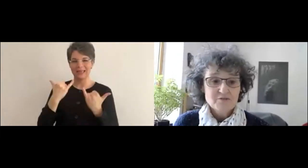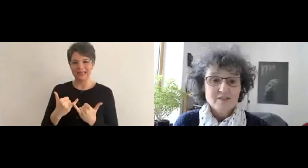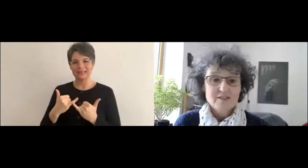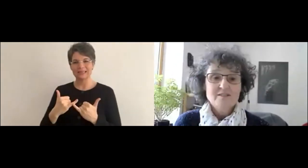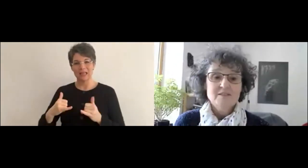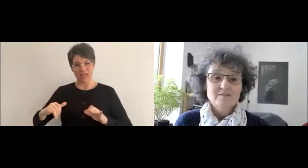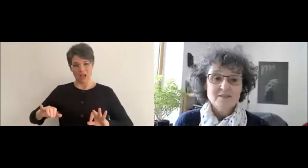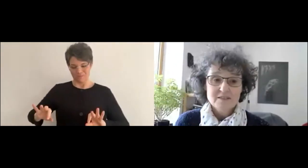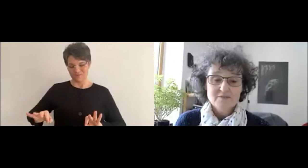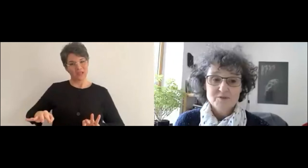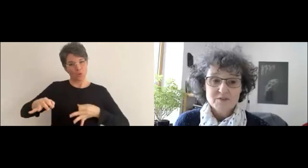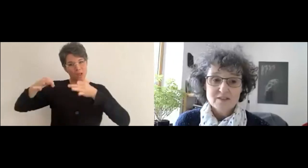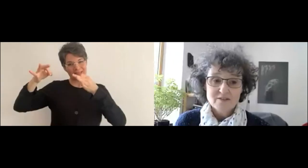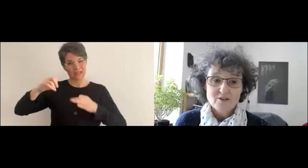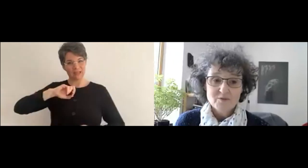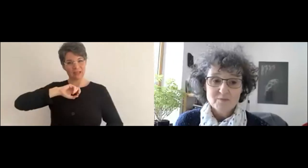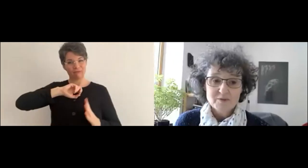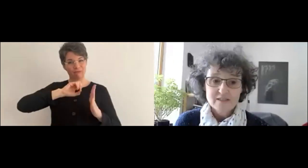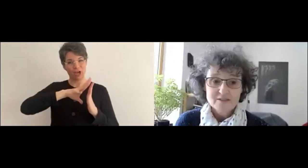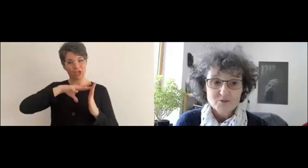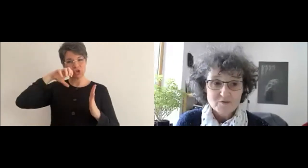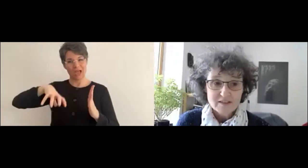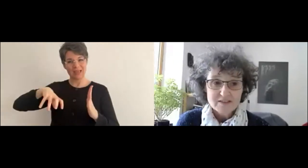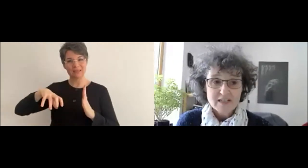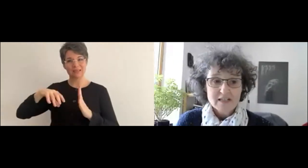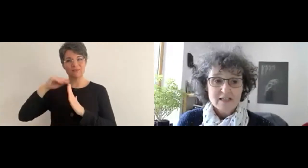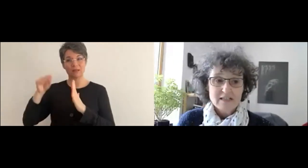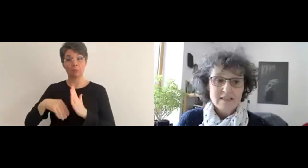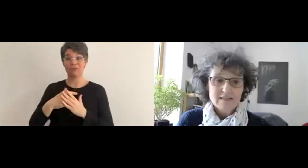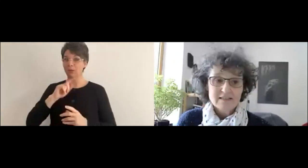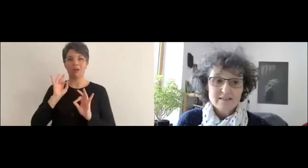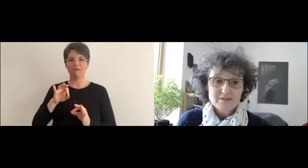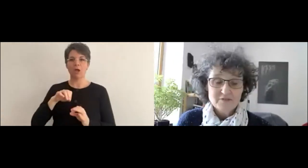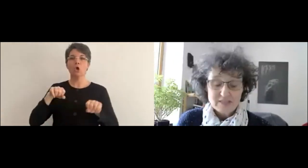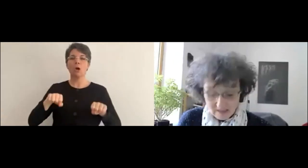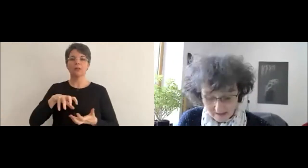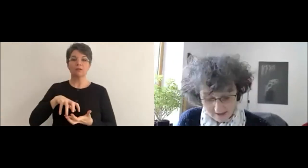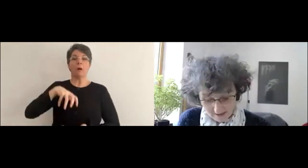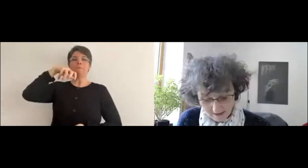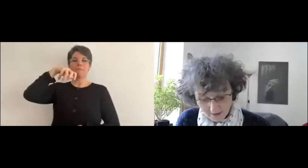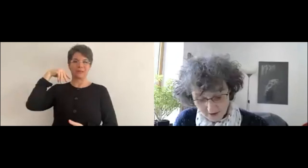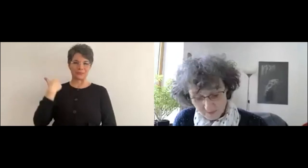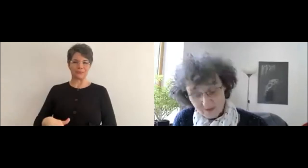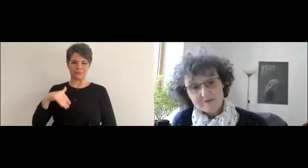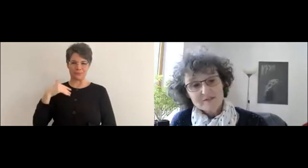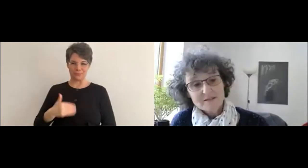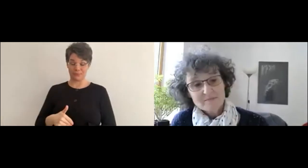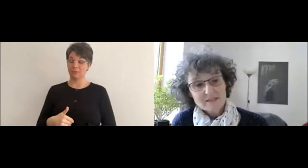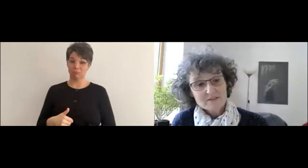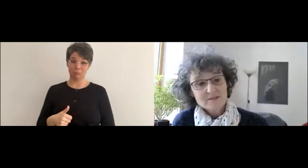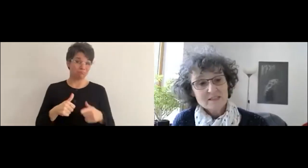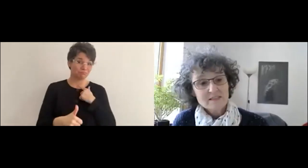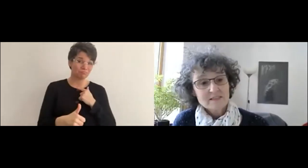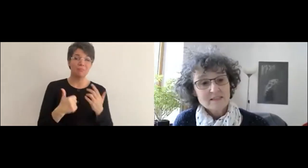dieser Franchise-Vertrag mit Ecolescent für uns einen enormen Kompetenzzuwachs in ganz vielerlei Hinsicht. Also das betrifft